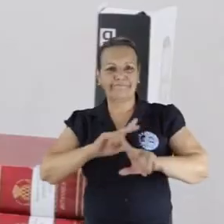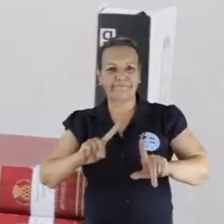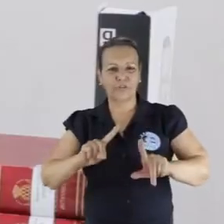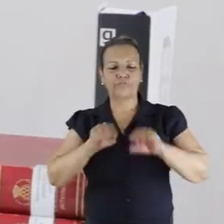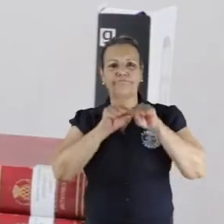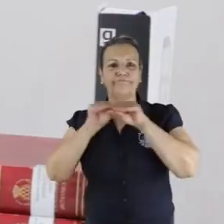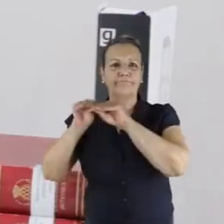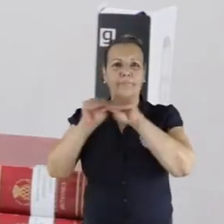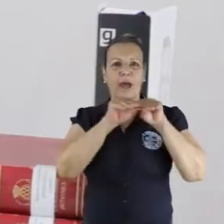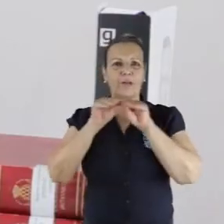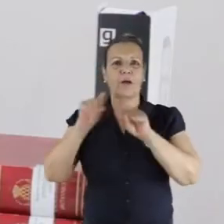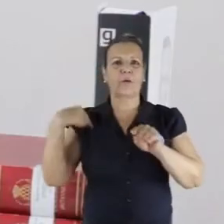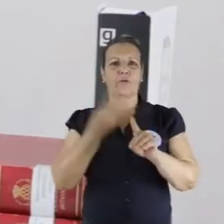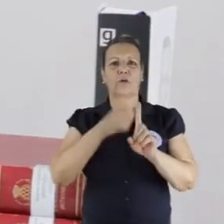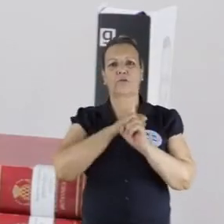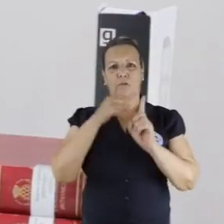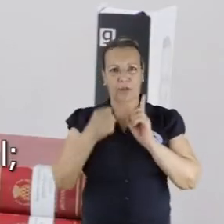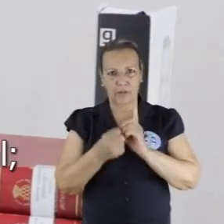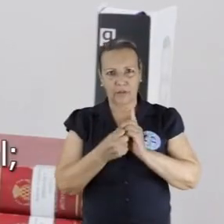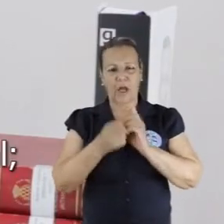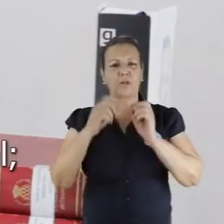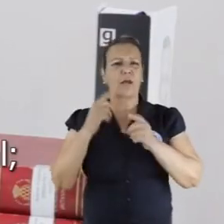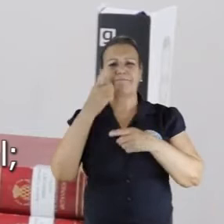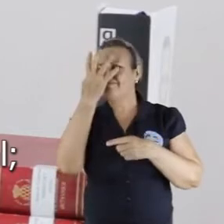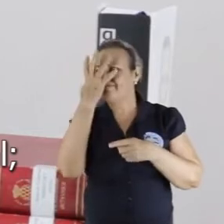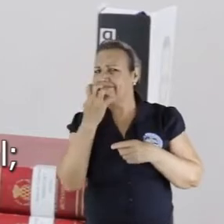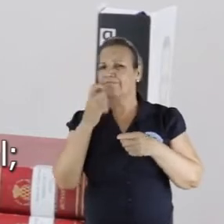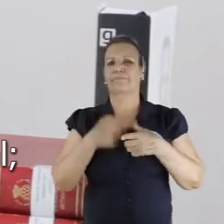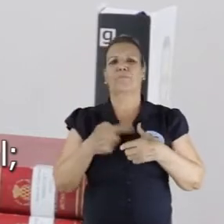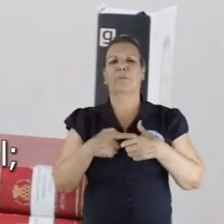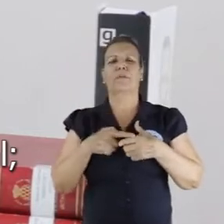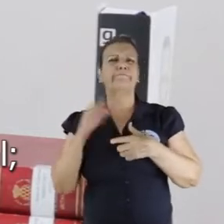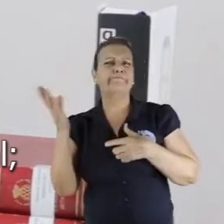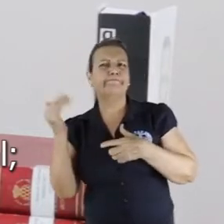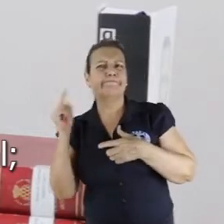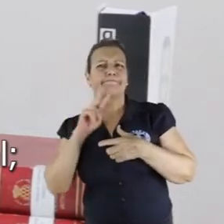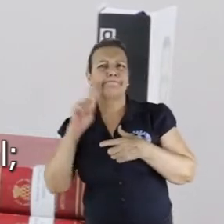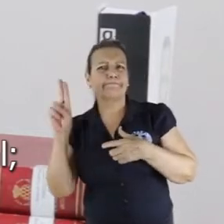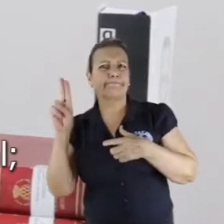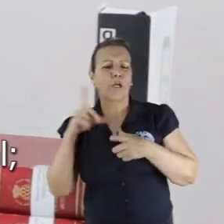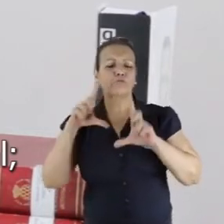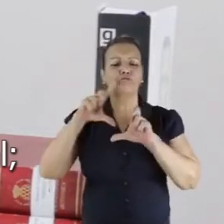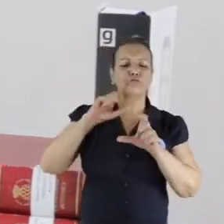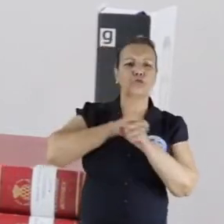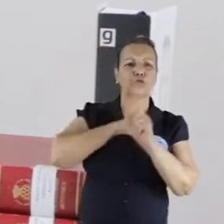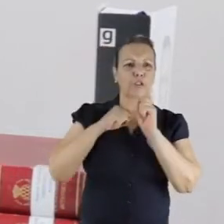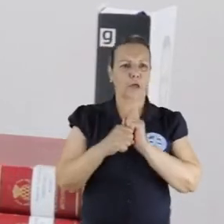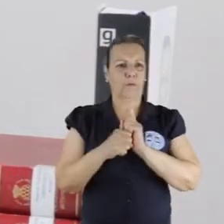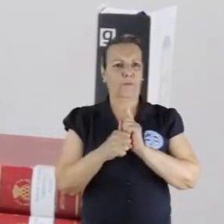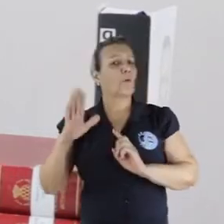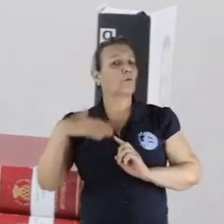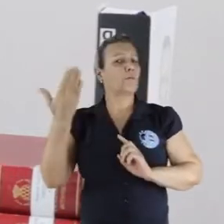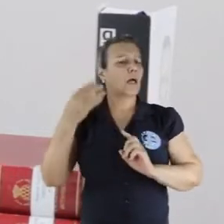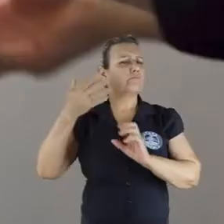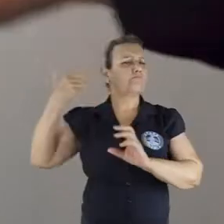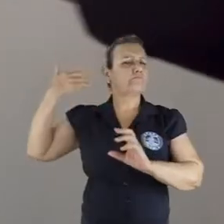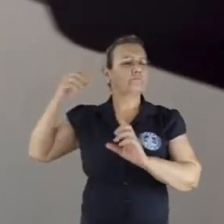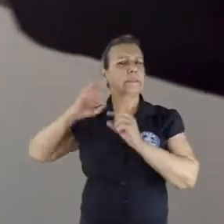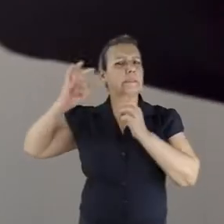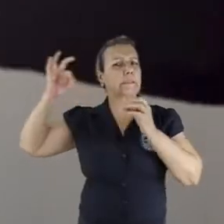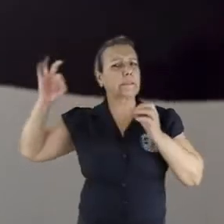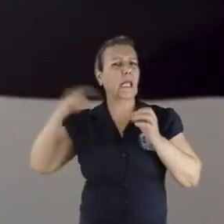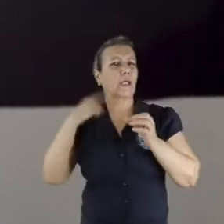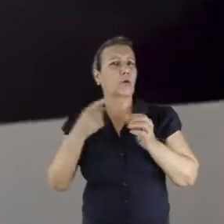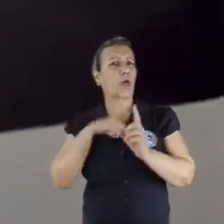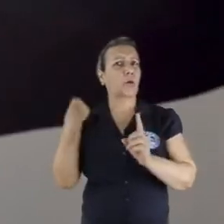Ser diferente de um padrão em nossa sociedade já traz um sério problema do que chamamos de enquadramento social. Quanto mais distante